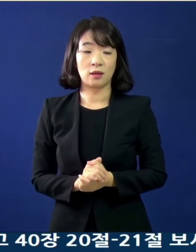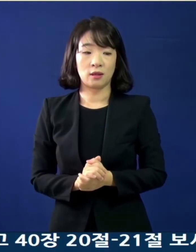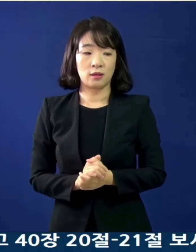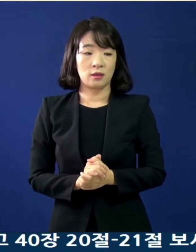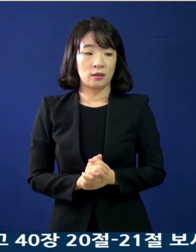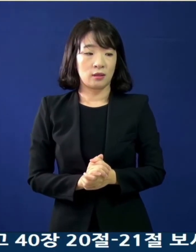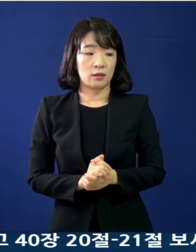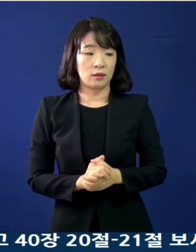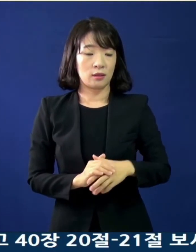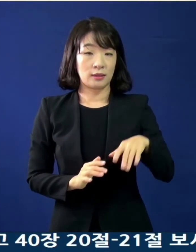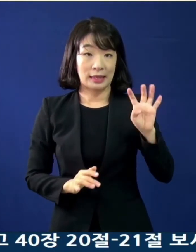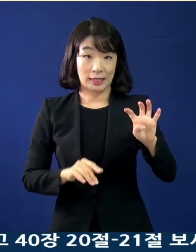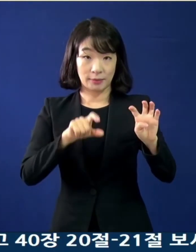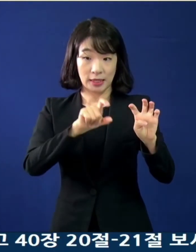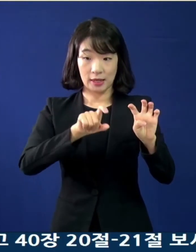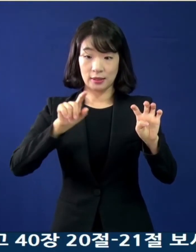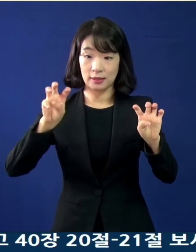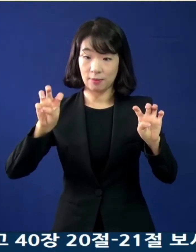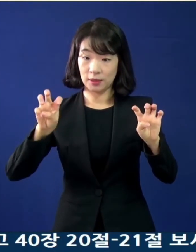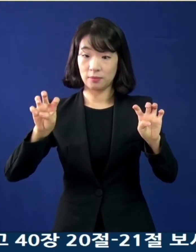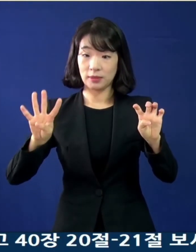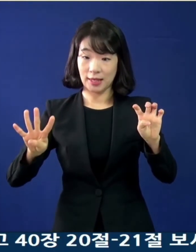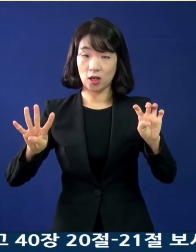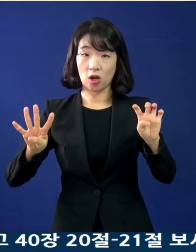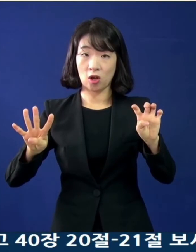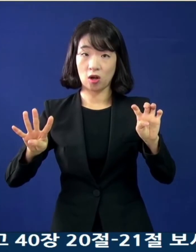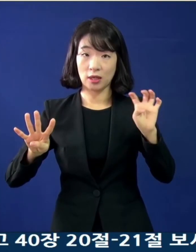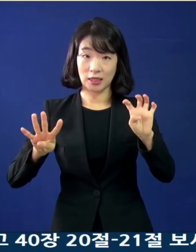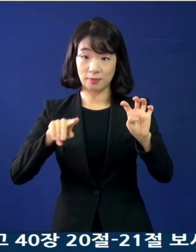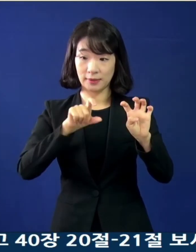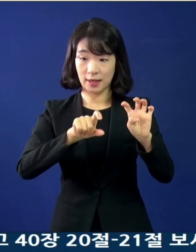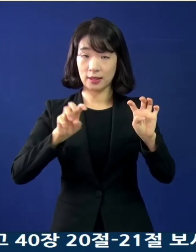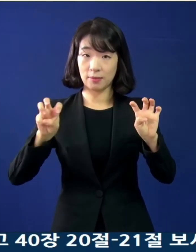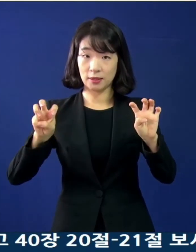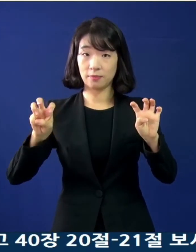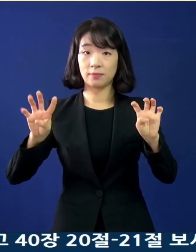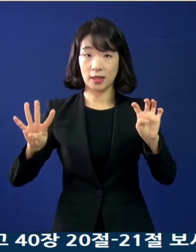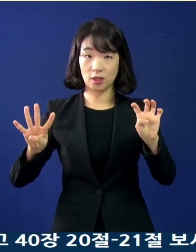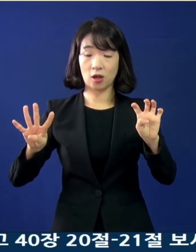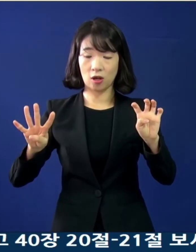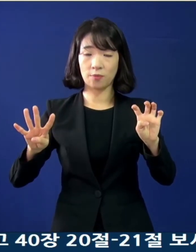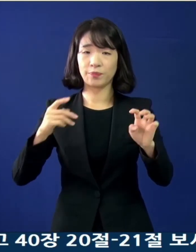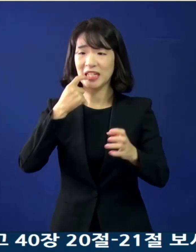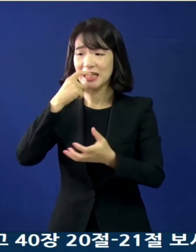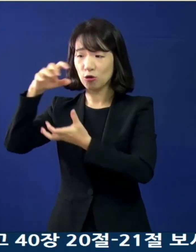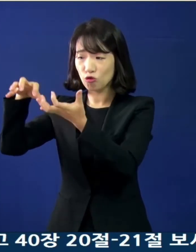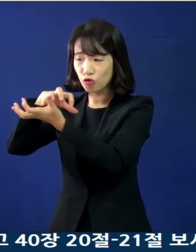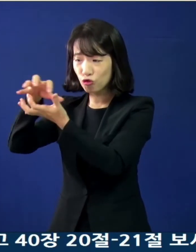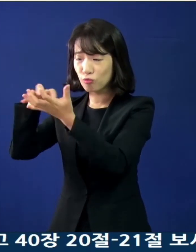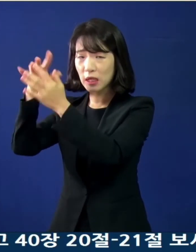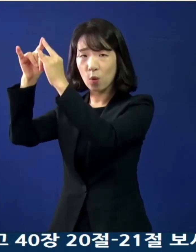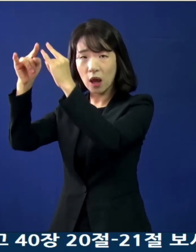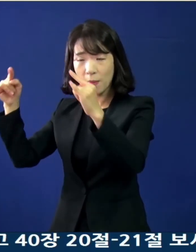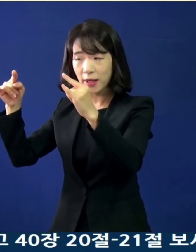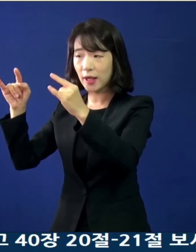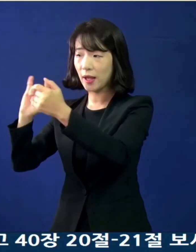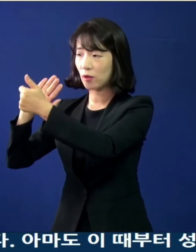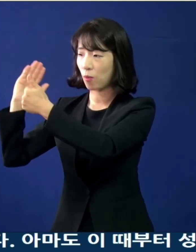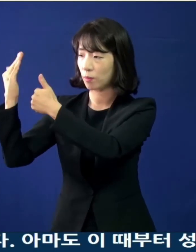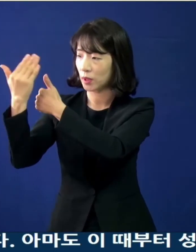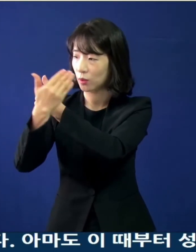찾으셨습니까? 자, 34절 같이 한번 읽으십시다. 구름이 회막에 덮이고 여호와의